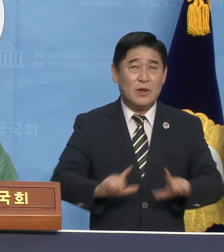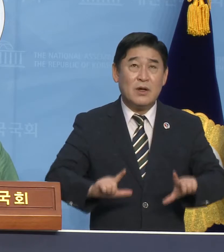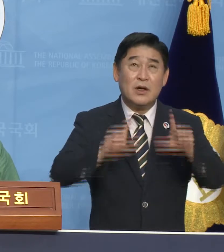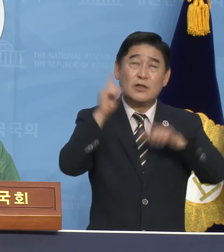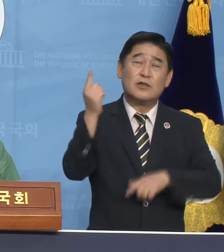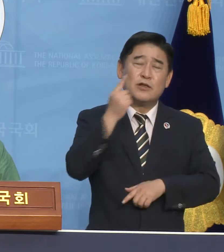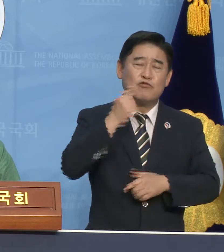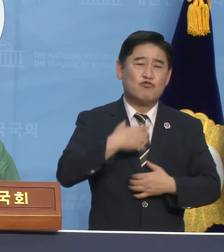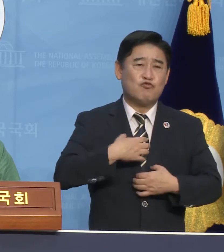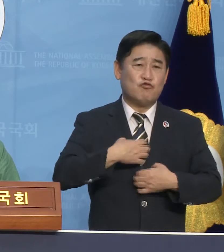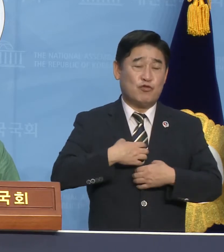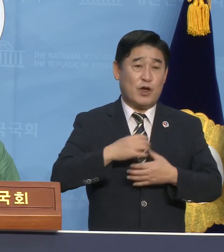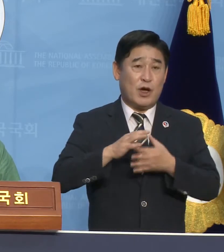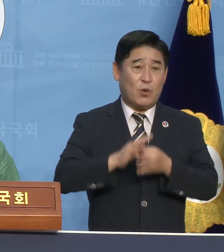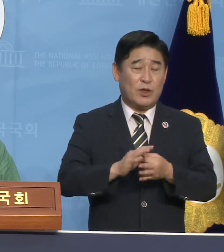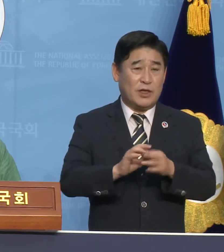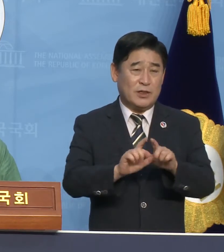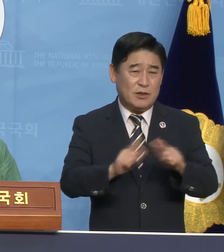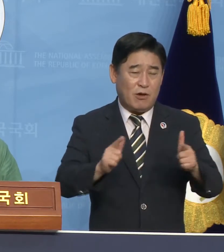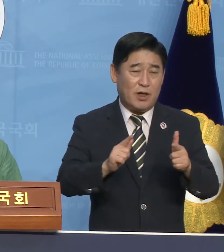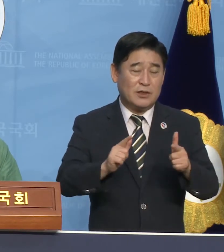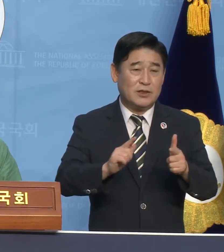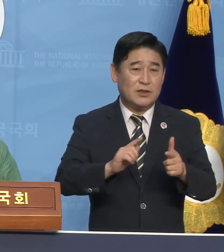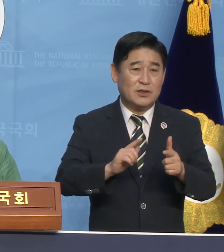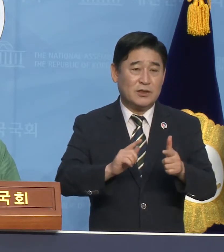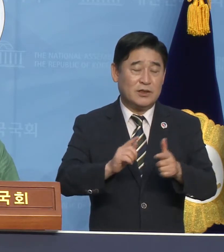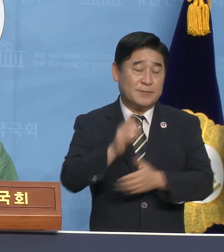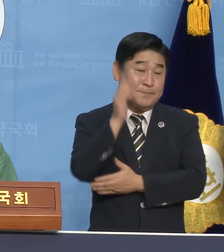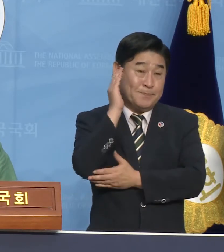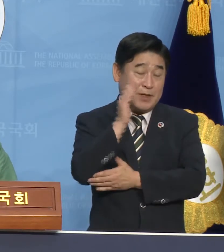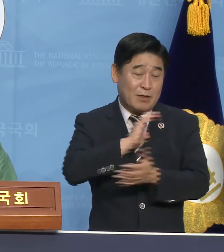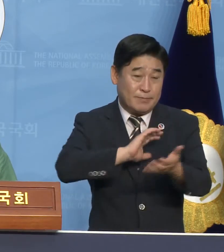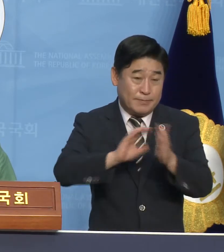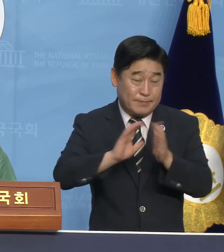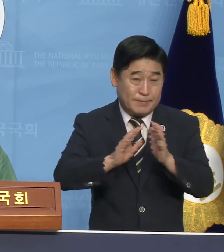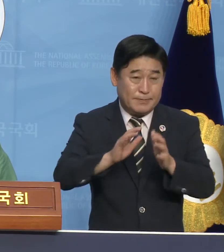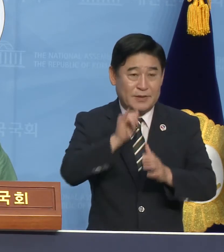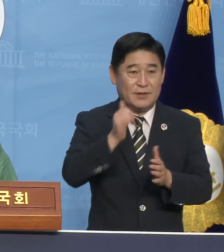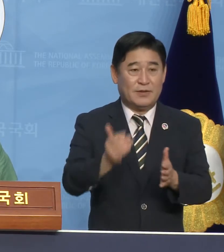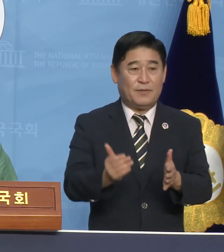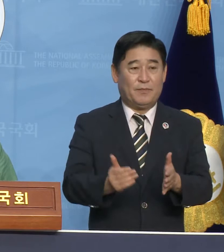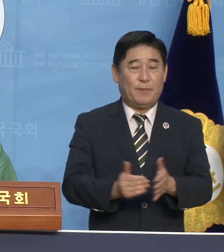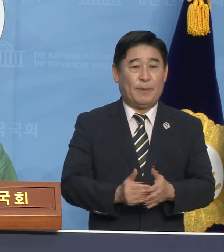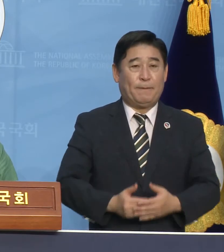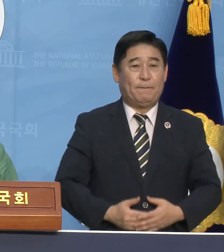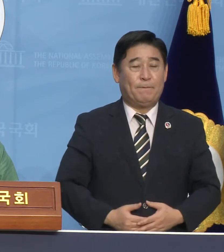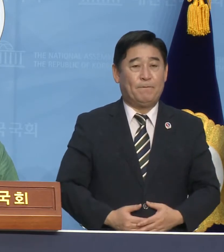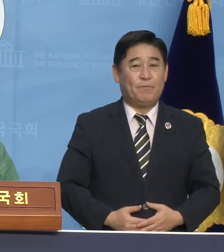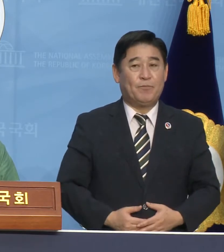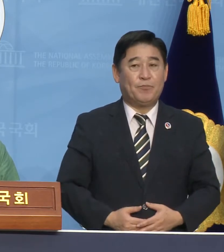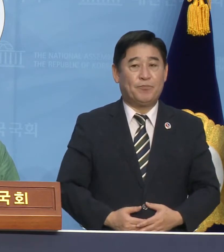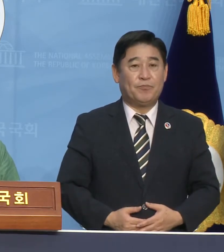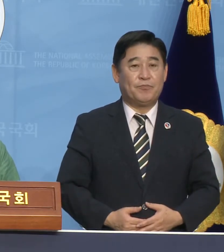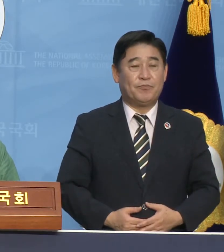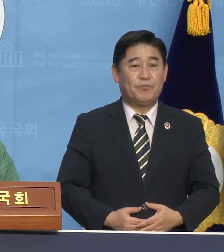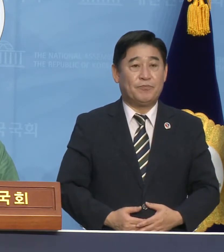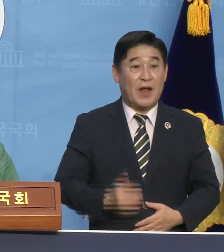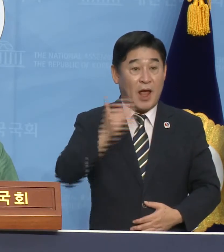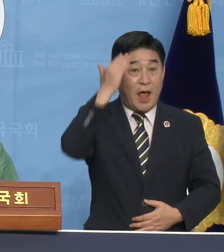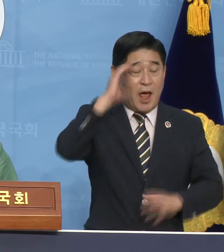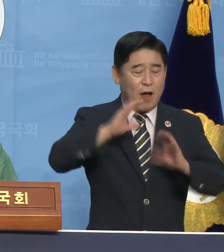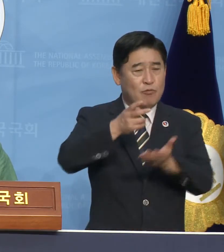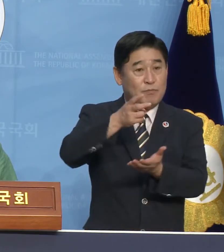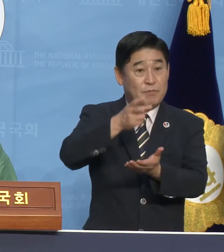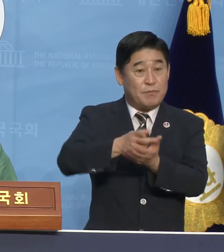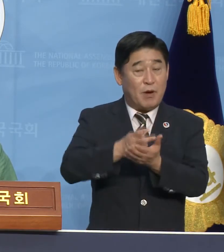기후위기와 관련된 여러 가지 생태적 이야기들이 관점에서 기본소득 논의가 이어갔습니다. 대한민국